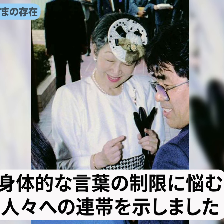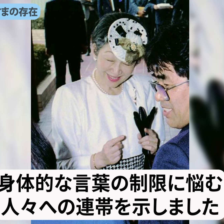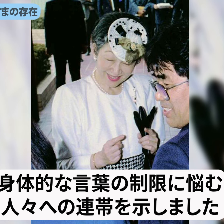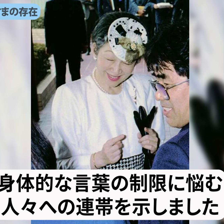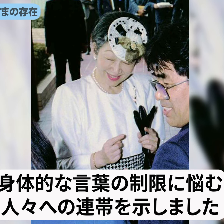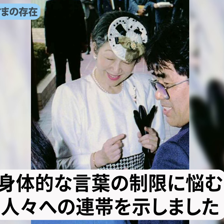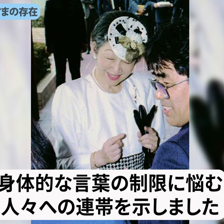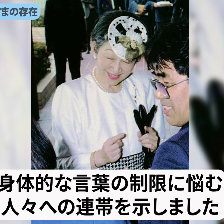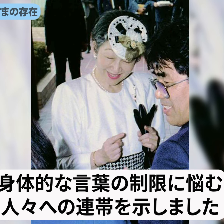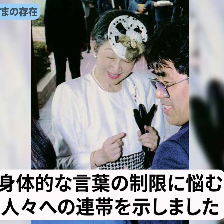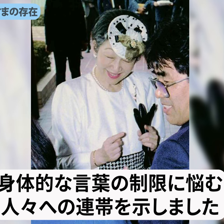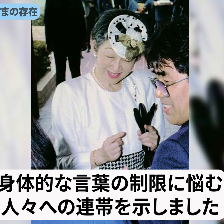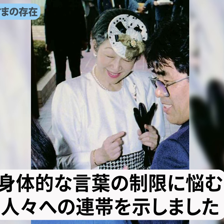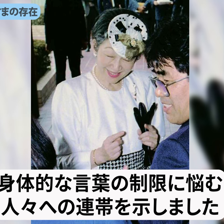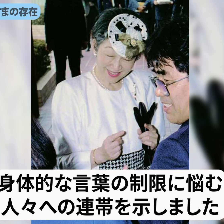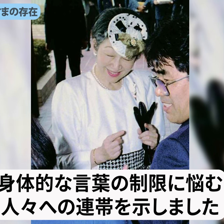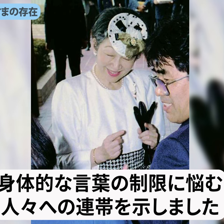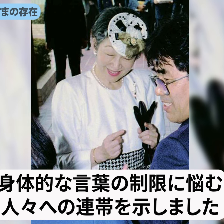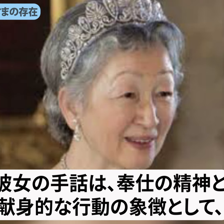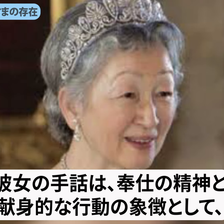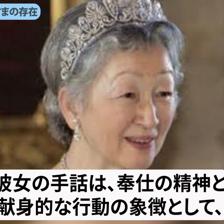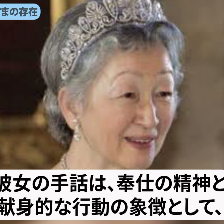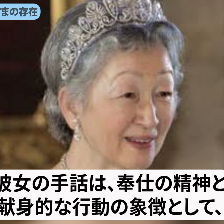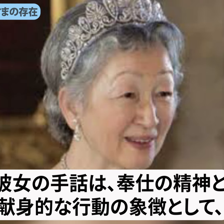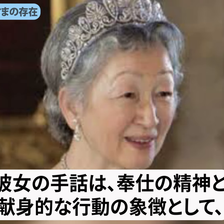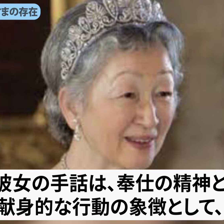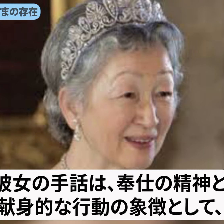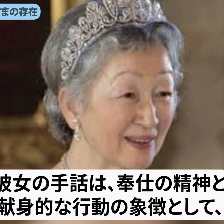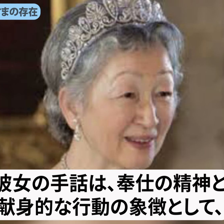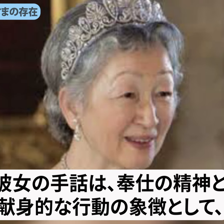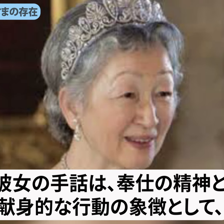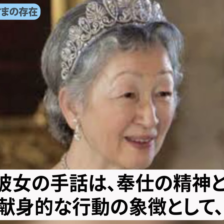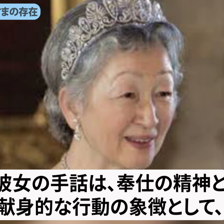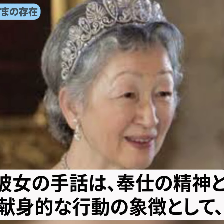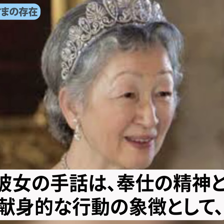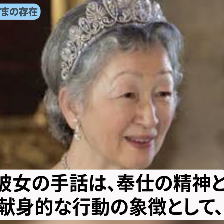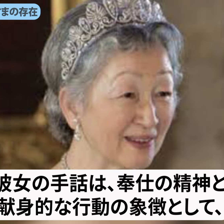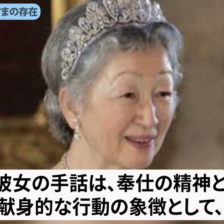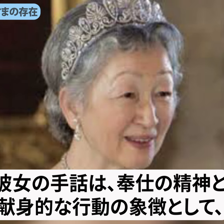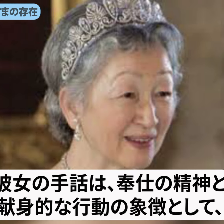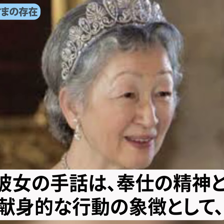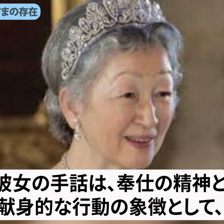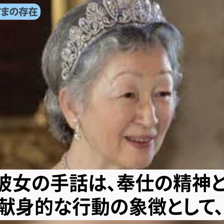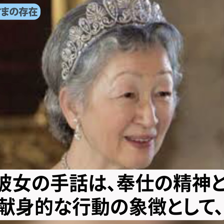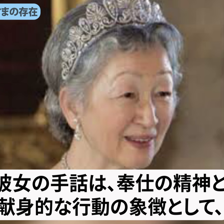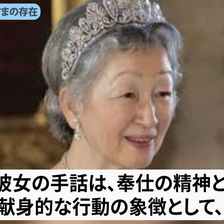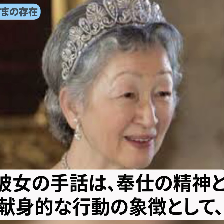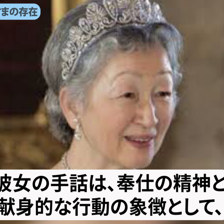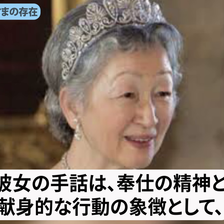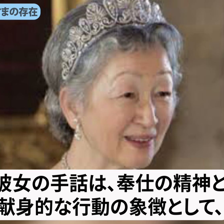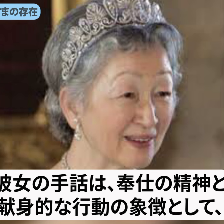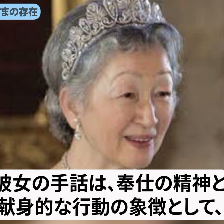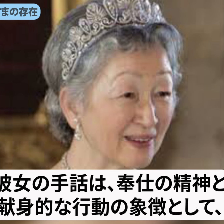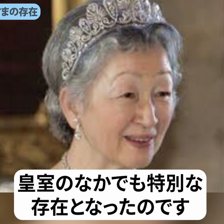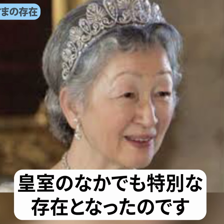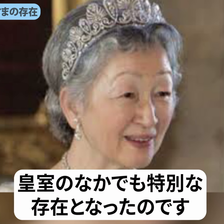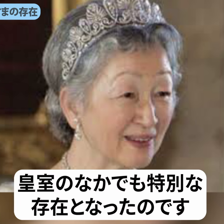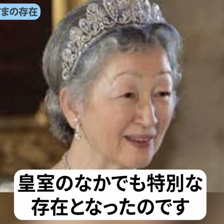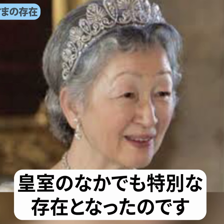人々への連帯を示しました。彼女の手話は奉仕の精神と献身的な行動の象徴として、皇室の中で